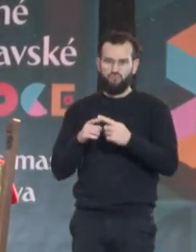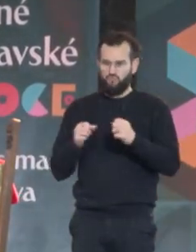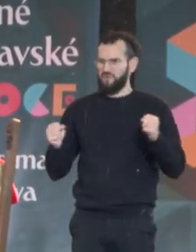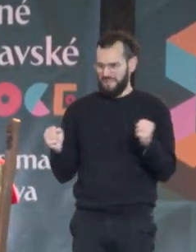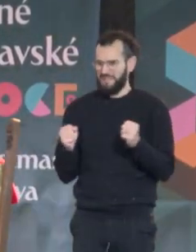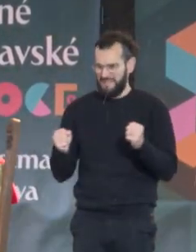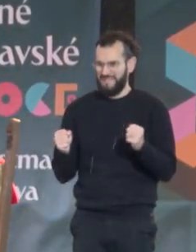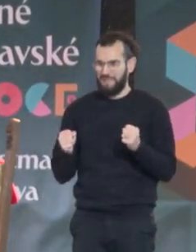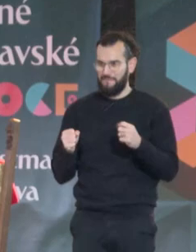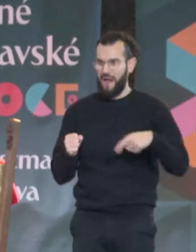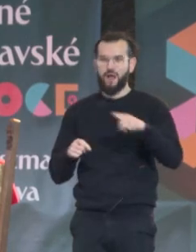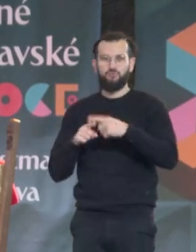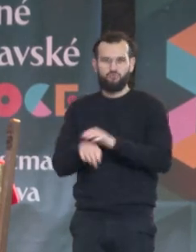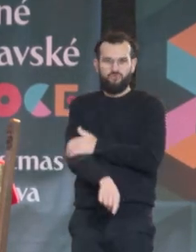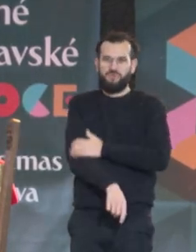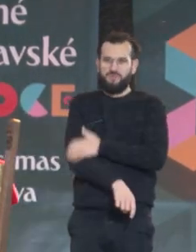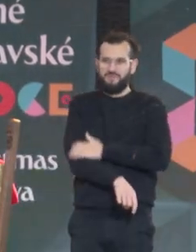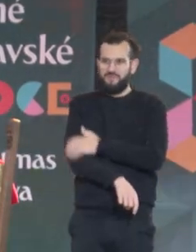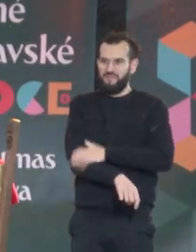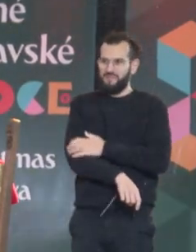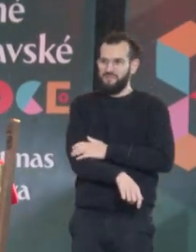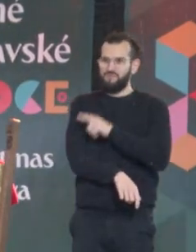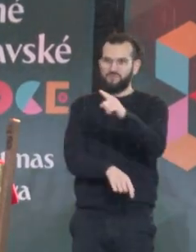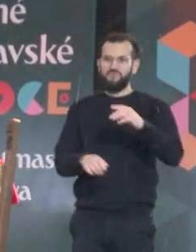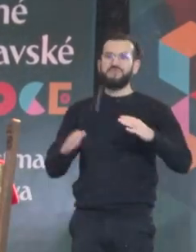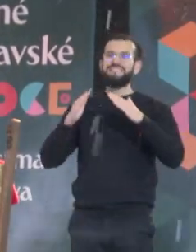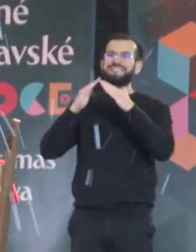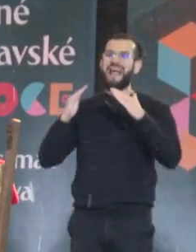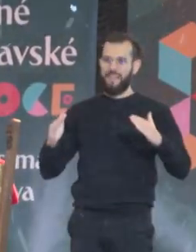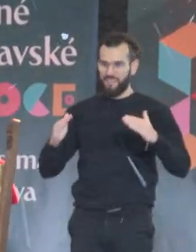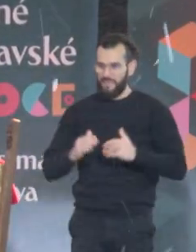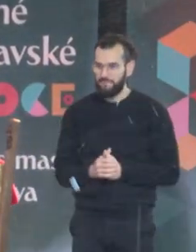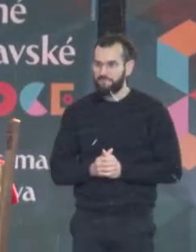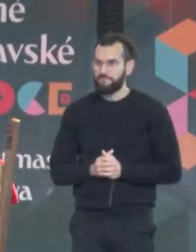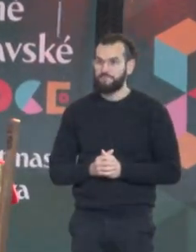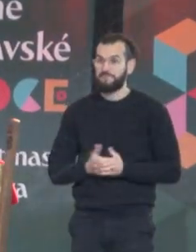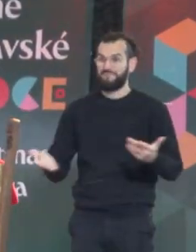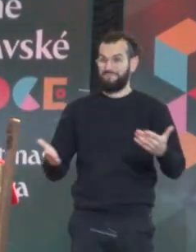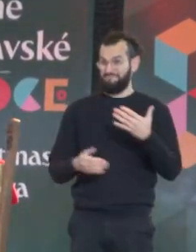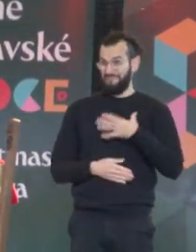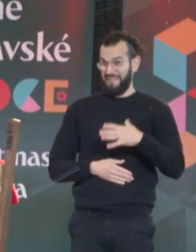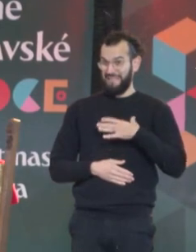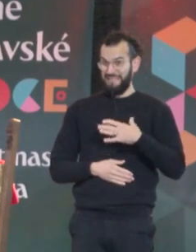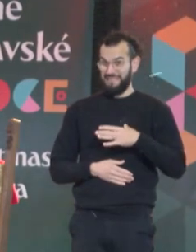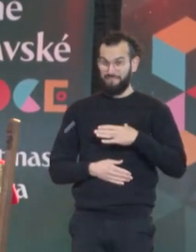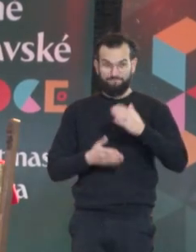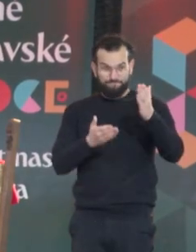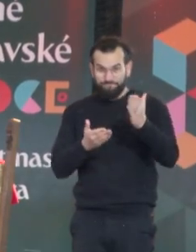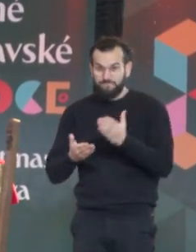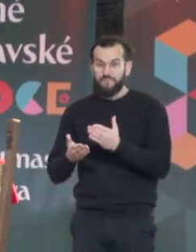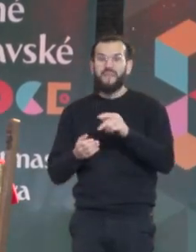to, aby ste sa trošku zohriali túto v našom stane. Ja by som vám chcela predstaviť v